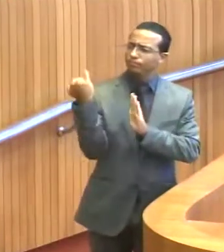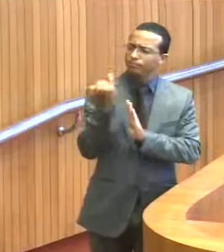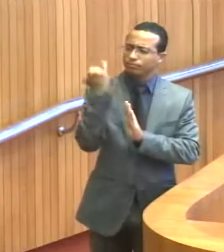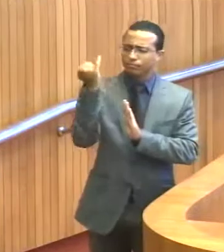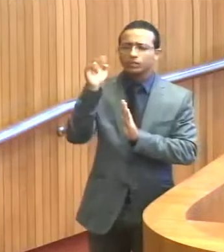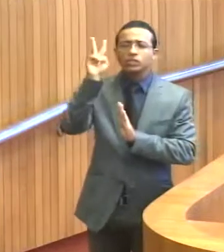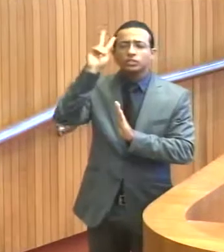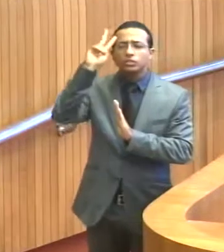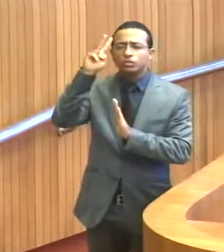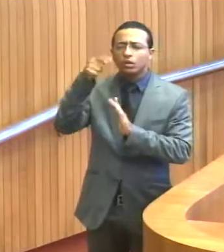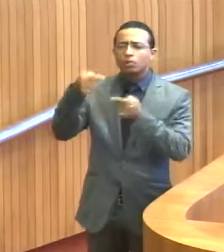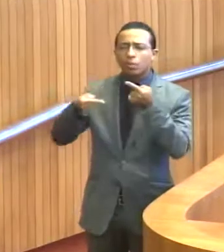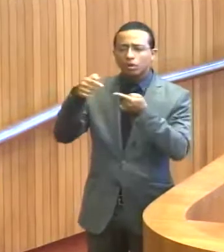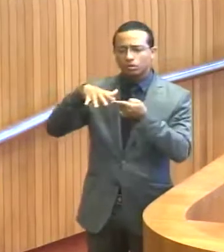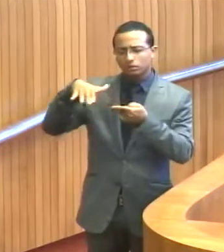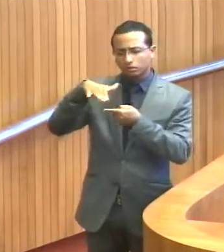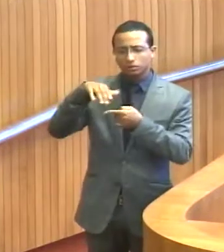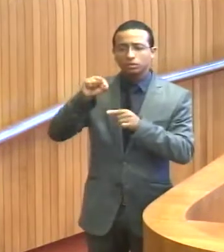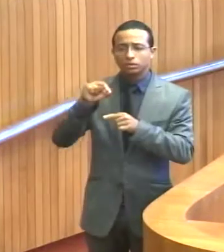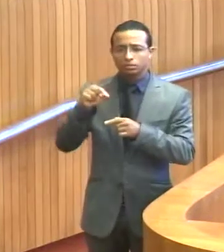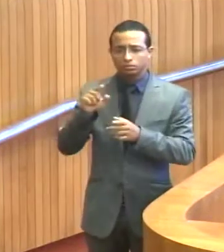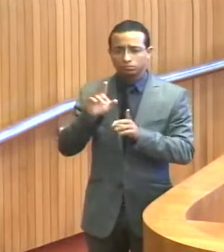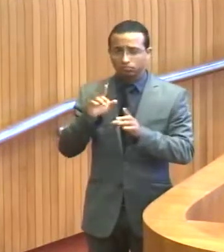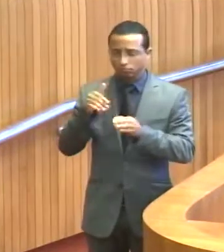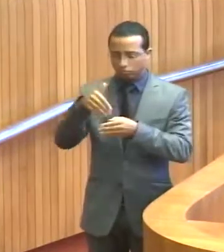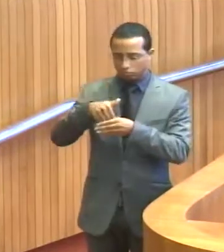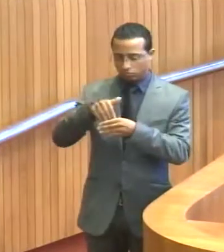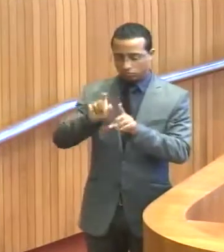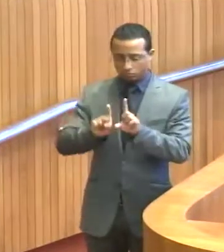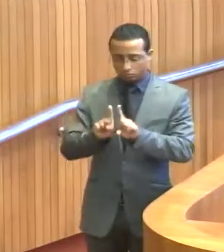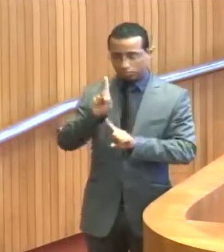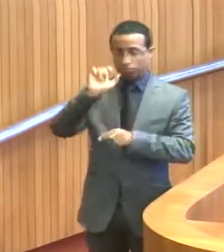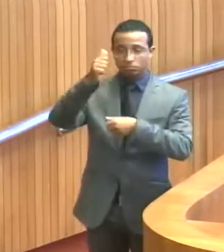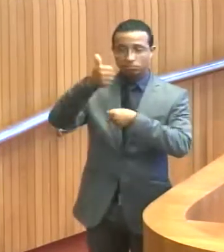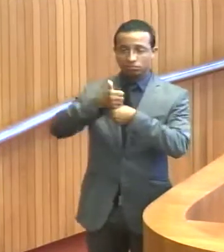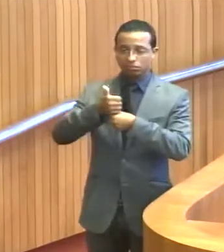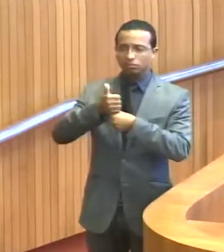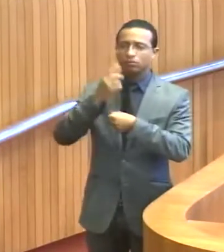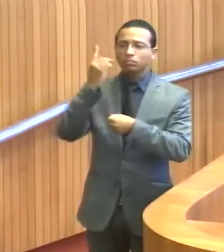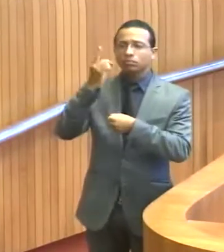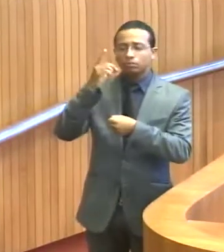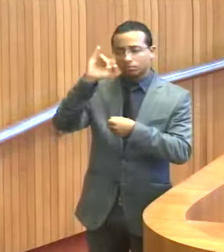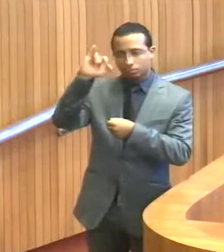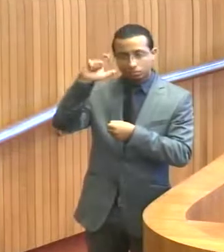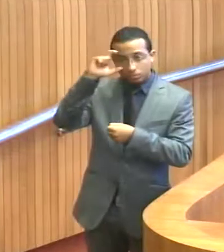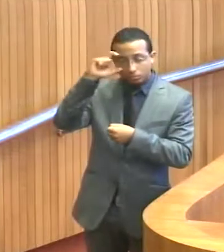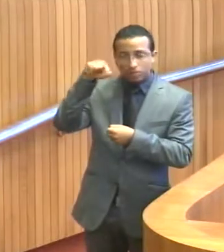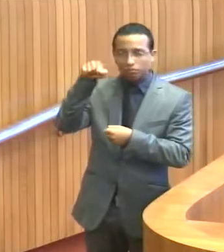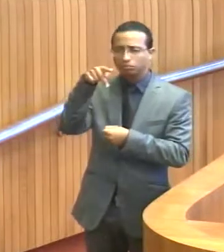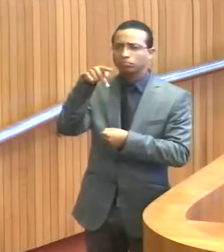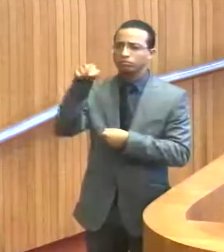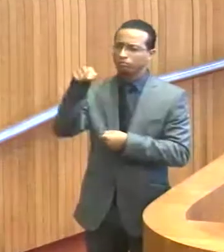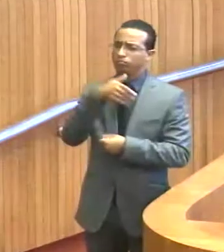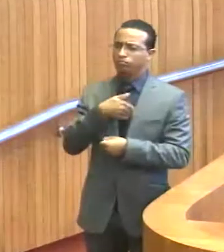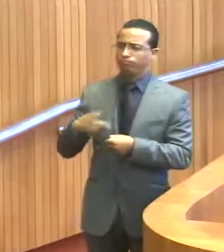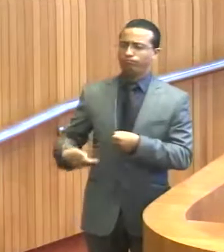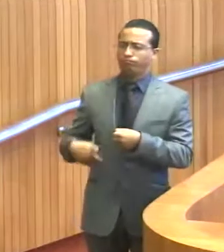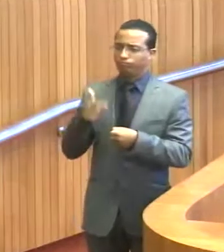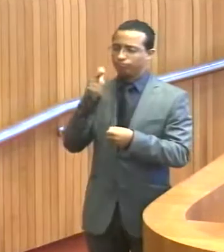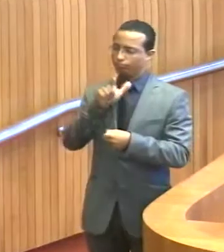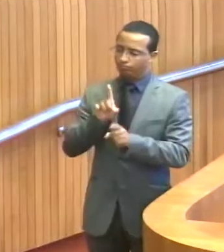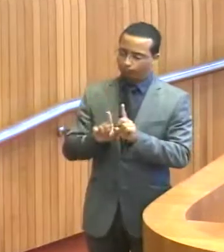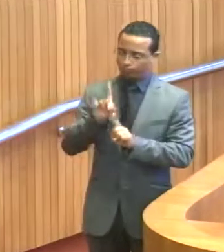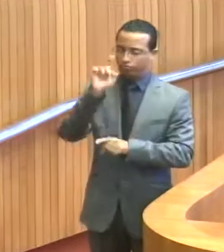política, que foi a eleição de Dr. Jackson Lago, governador do Estado do Maranhão. Uma eleição fruto